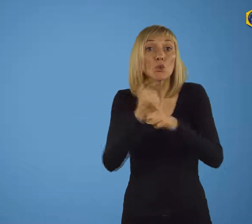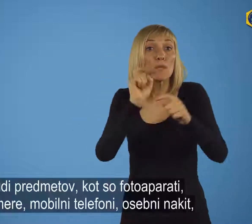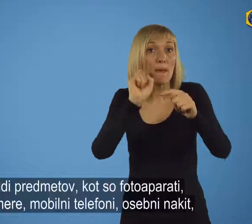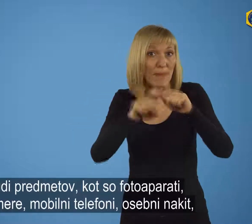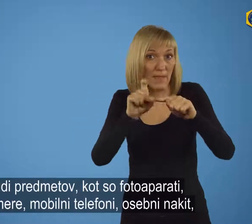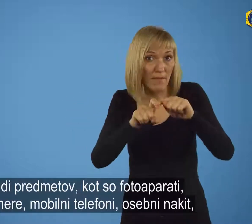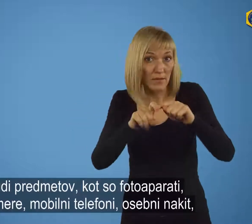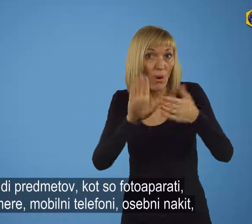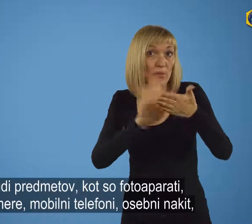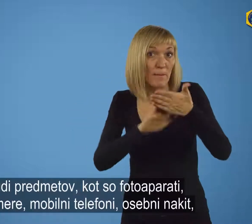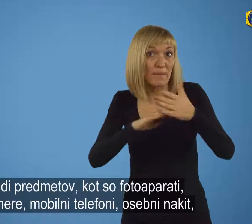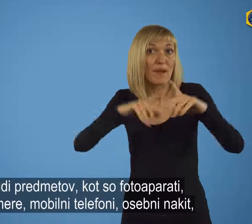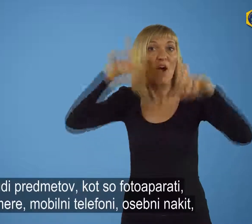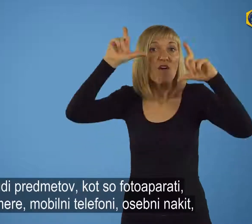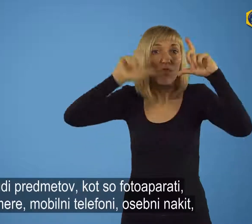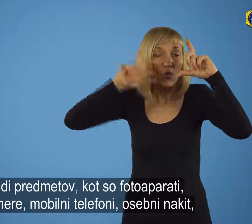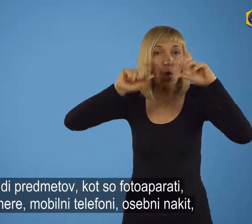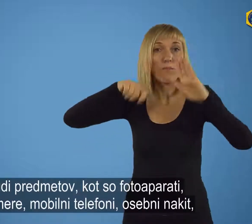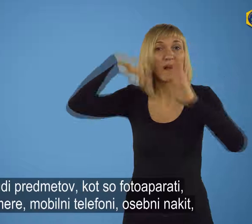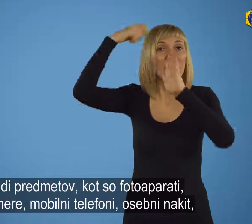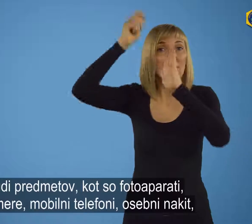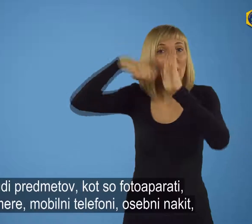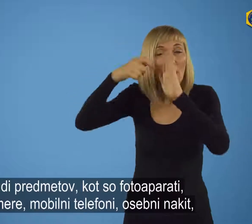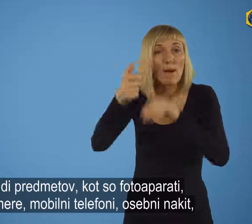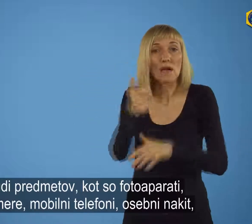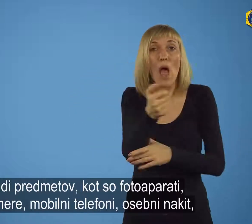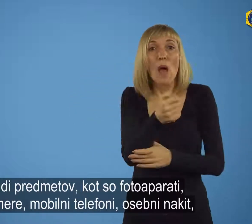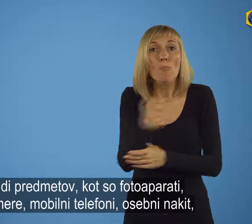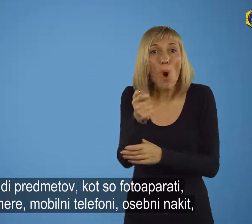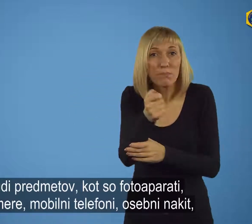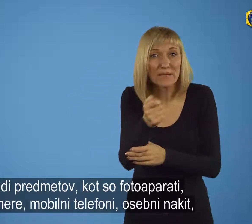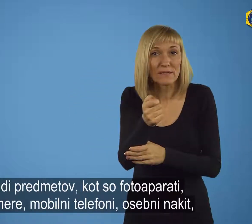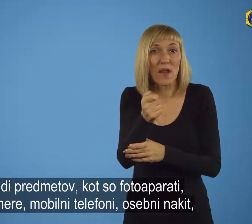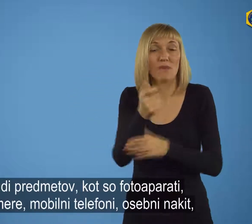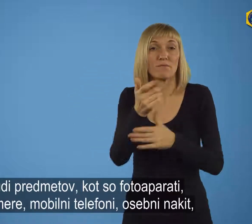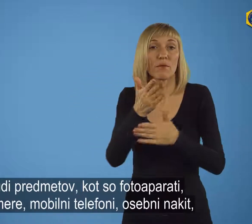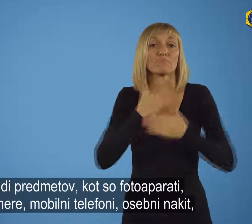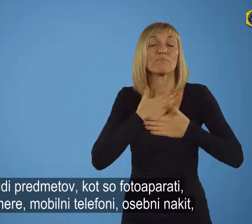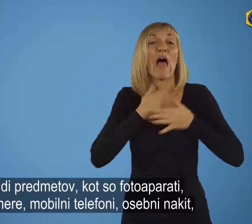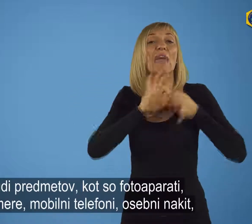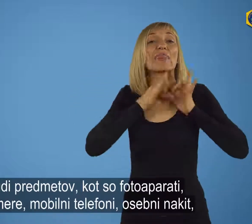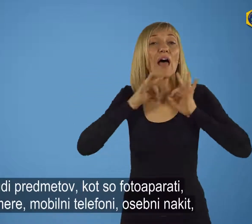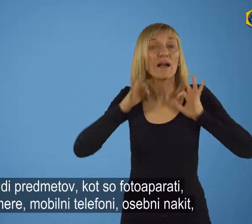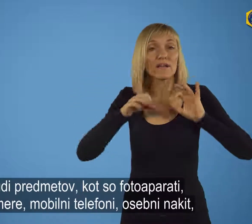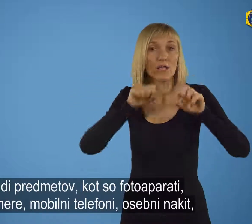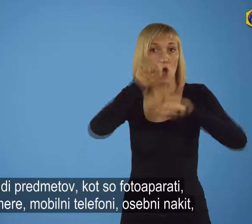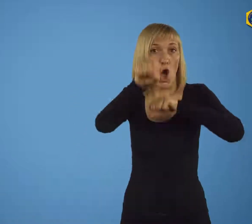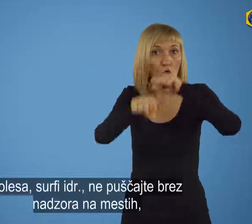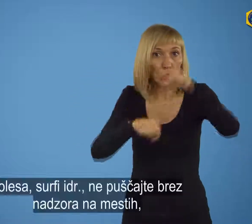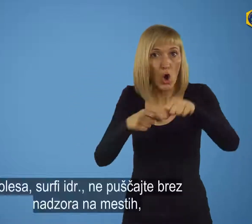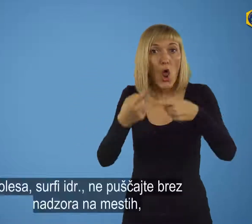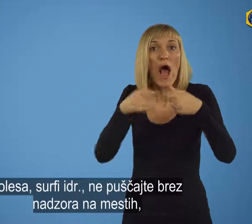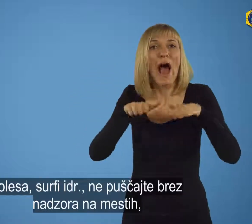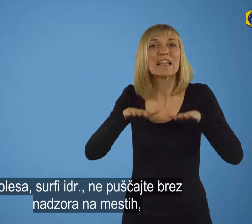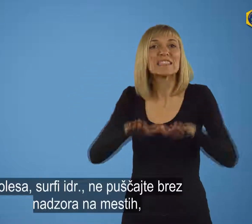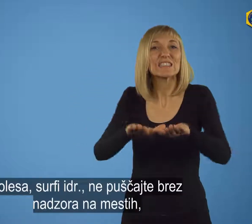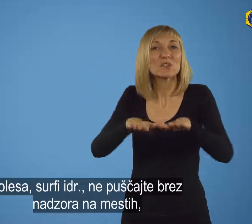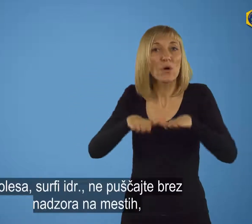Tudi predmetov, kot so fotoaparati, kamere, mobilni telefoni, osebni nakit, kolesa, surfi in